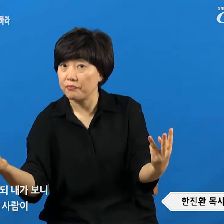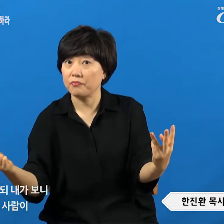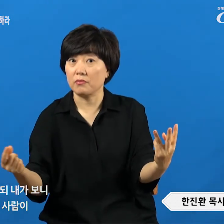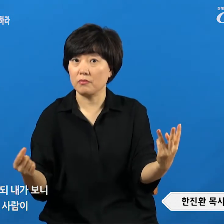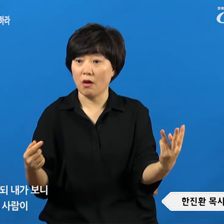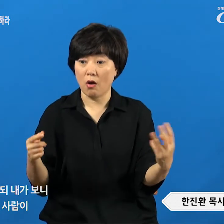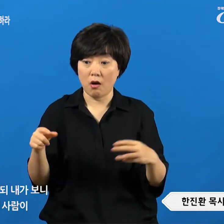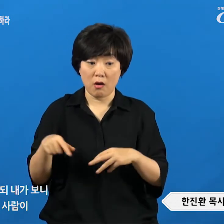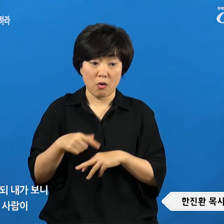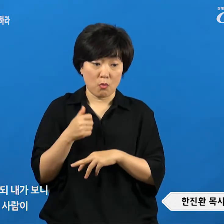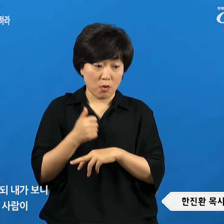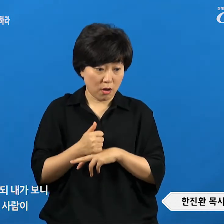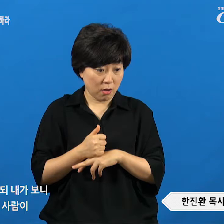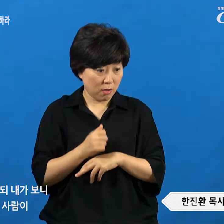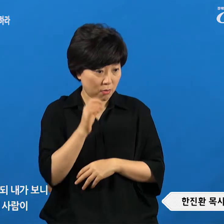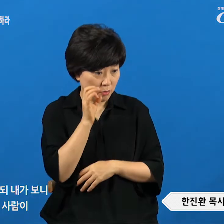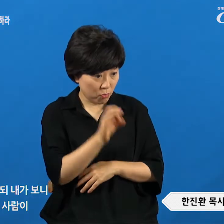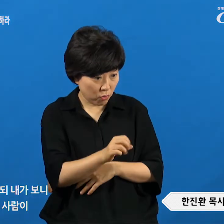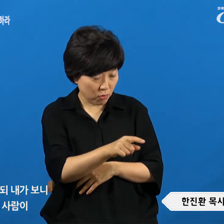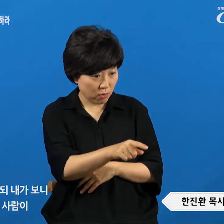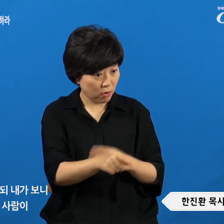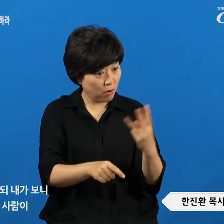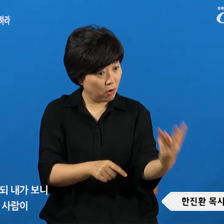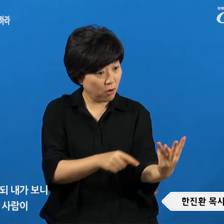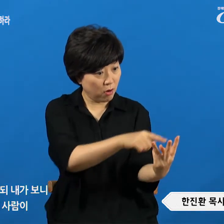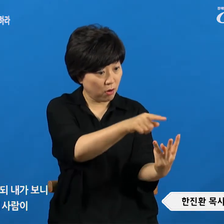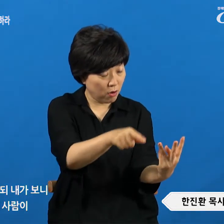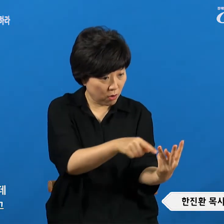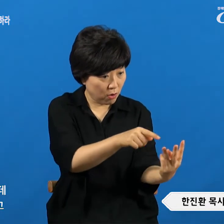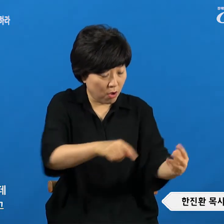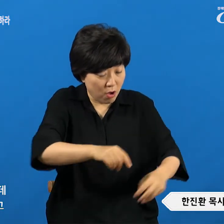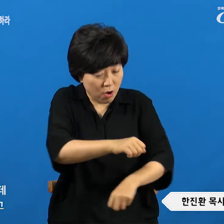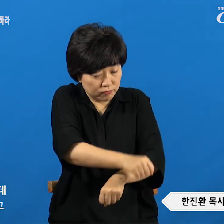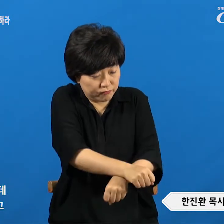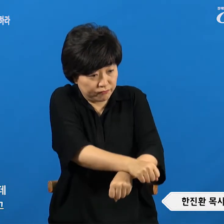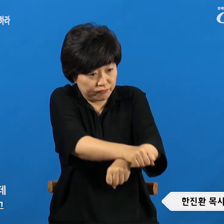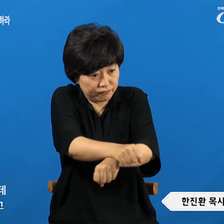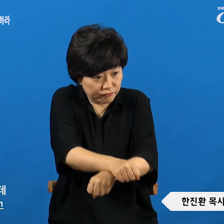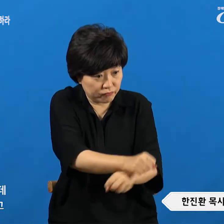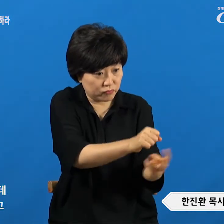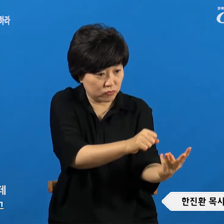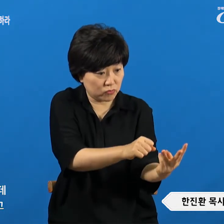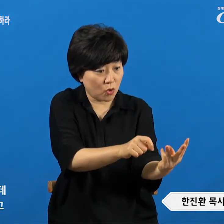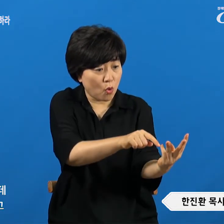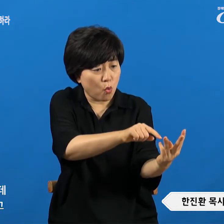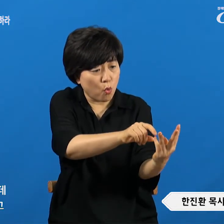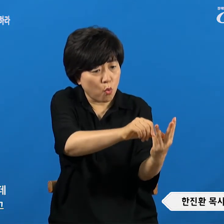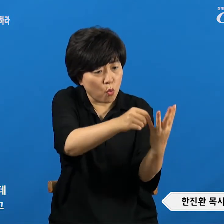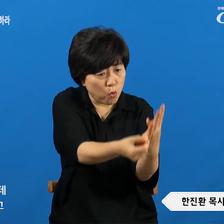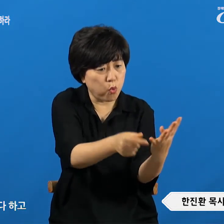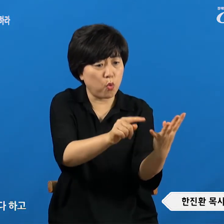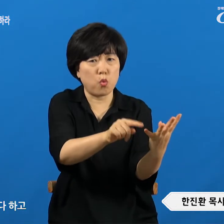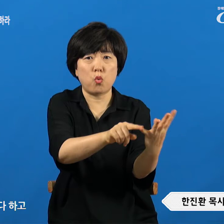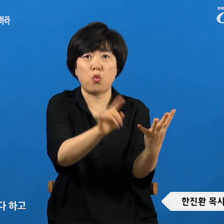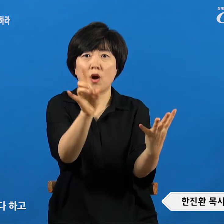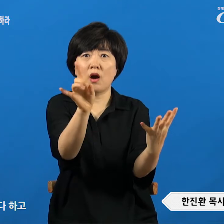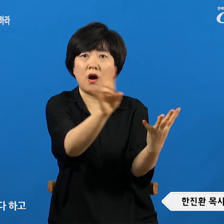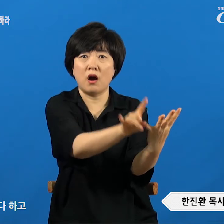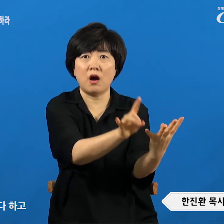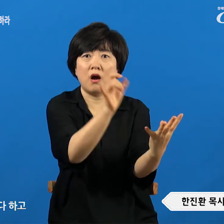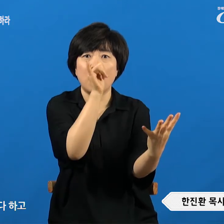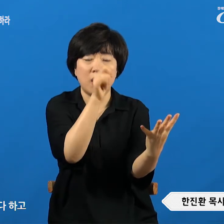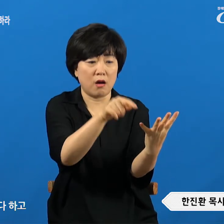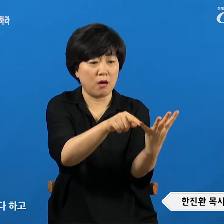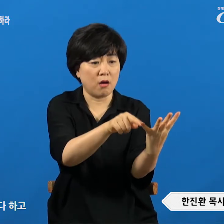말하여 이르되 내가 보니 결박되지 아니한 네 사람이 불 가운데로 다니는데 상하지도 아니하였고 그 넷째의